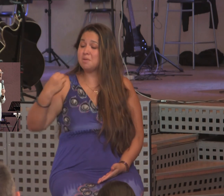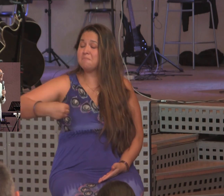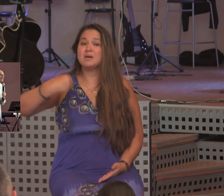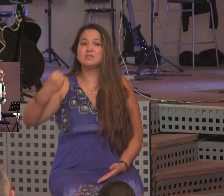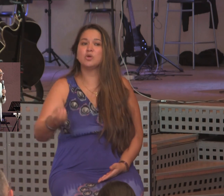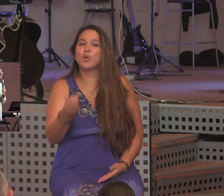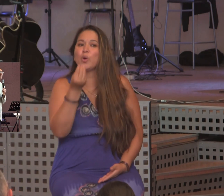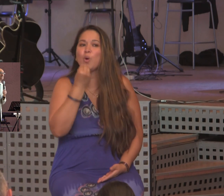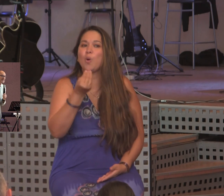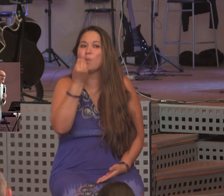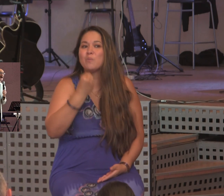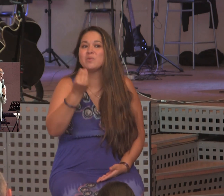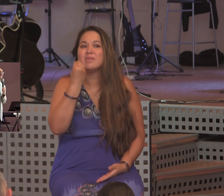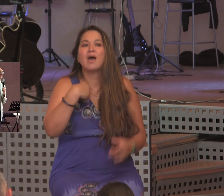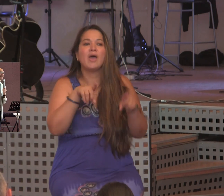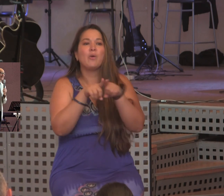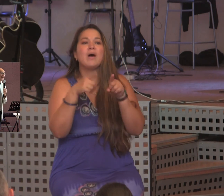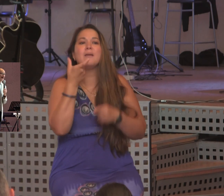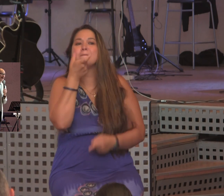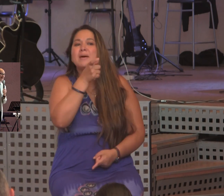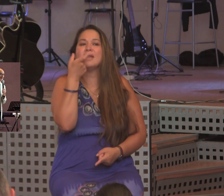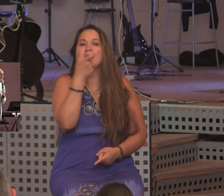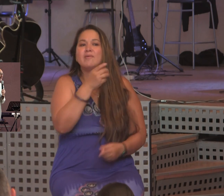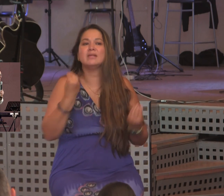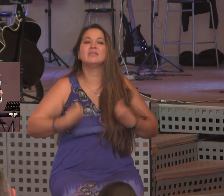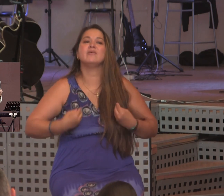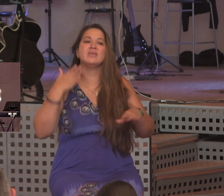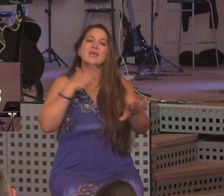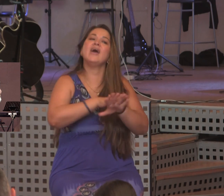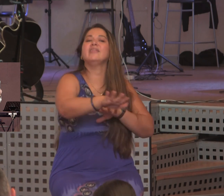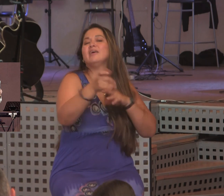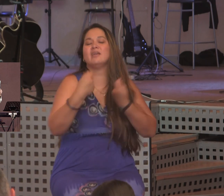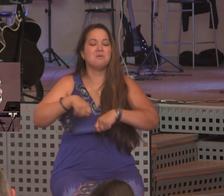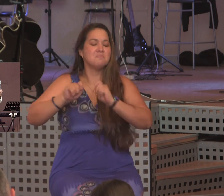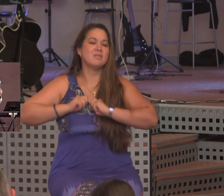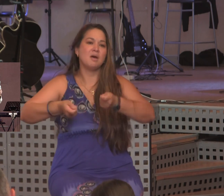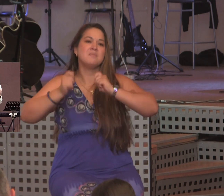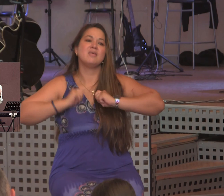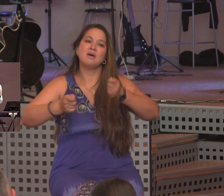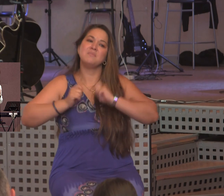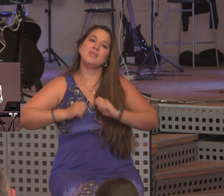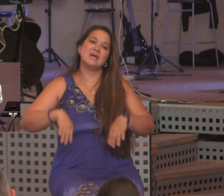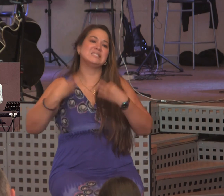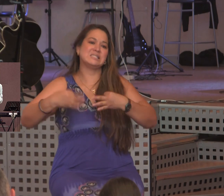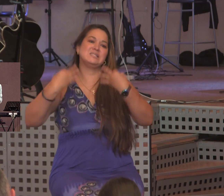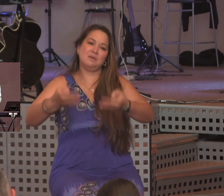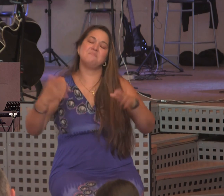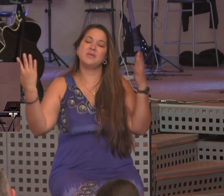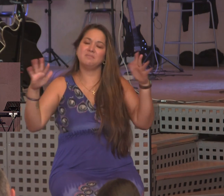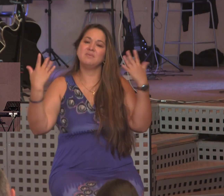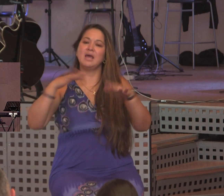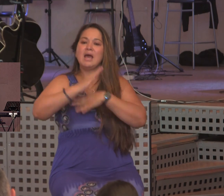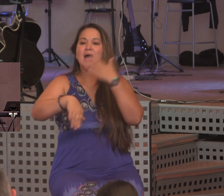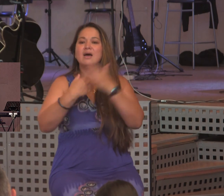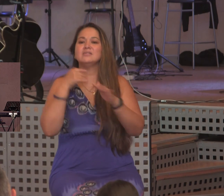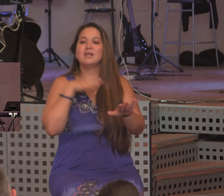es palabras de vida eterna. Palabras que me hacen vivir por toda la eternidad.